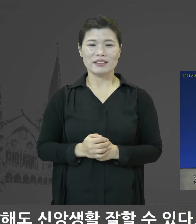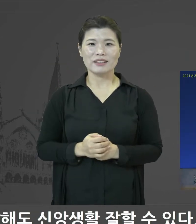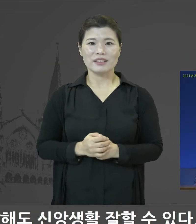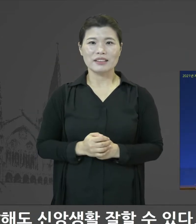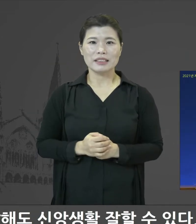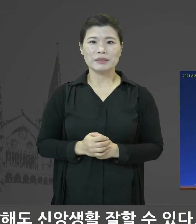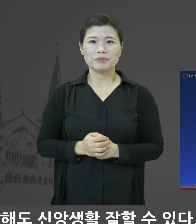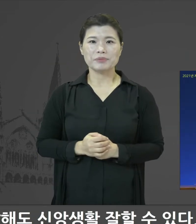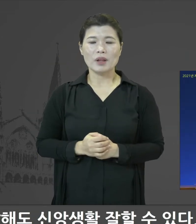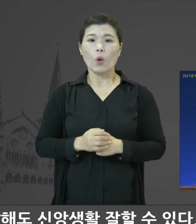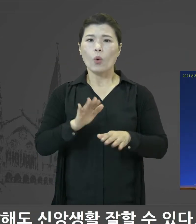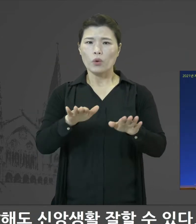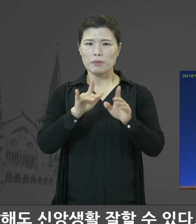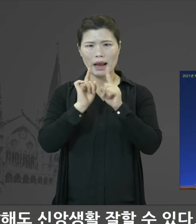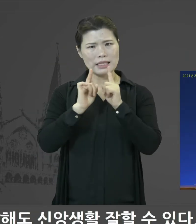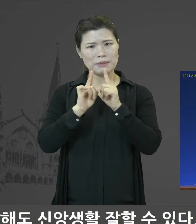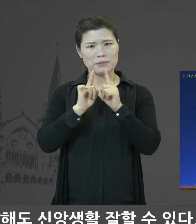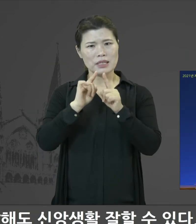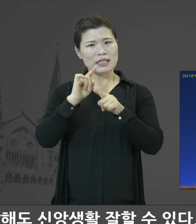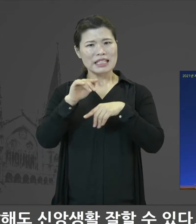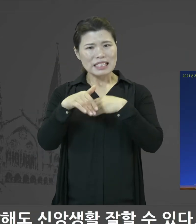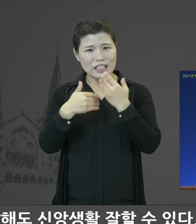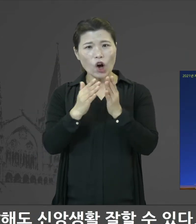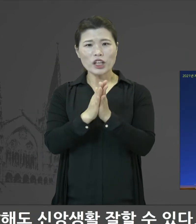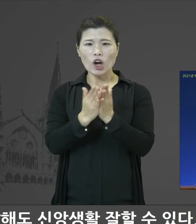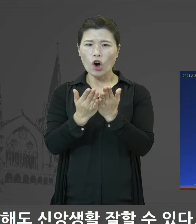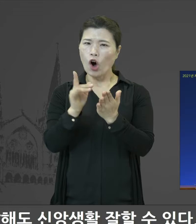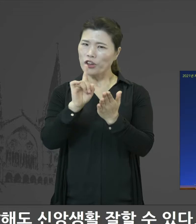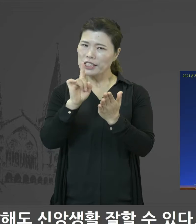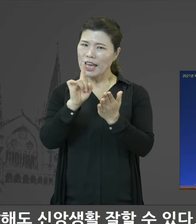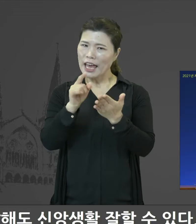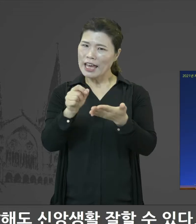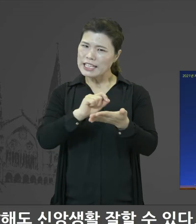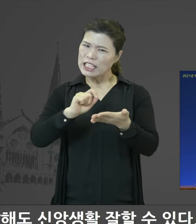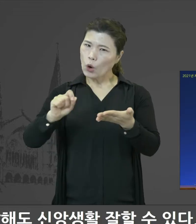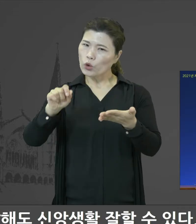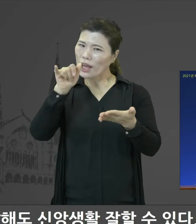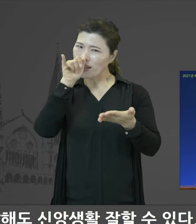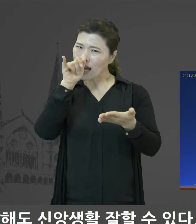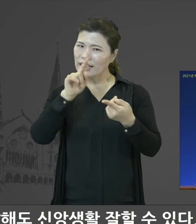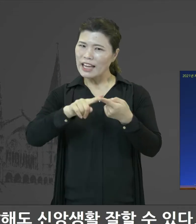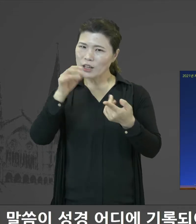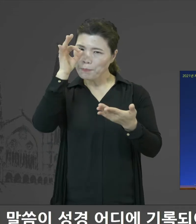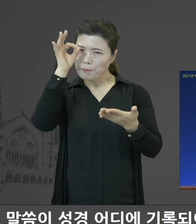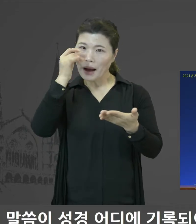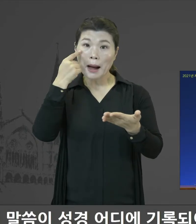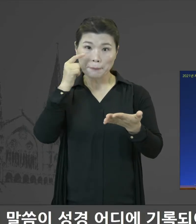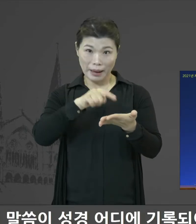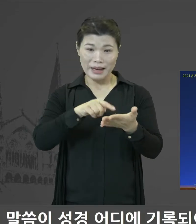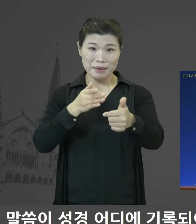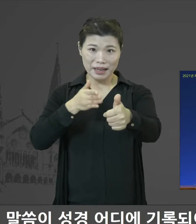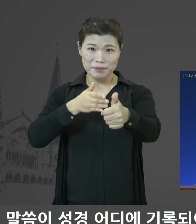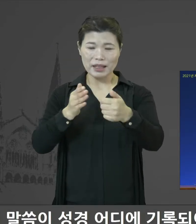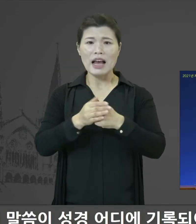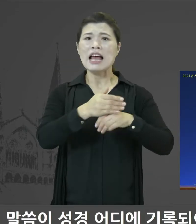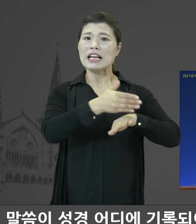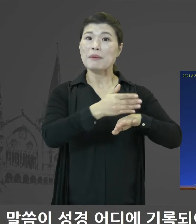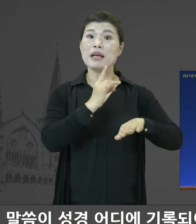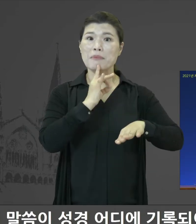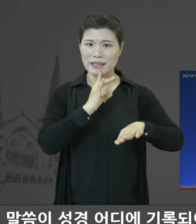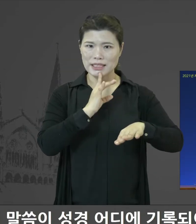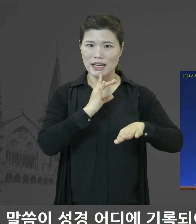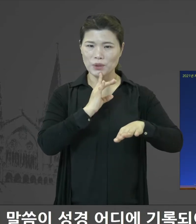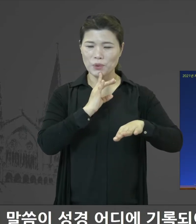오늘은 이 말씀이 성경 어디에 기록되어 있는지 한번 찾아보겠습니다. 물론 감사만 잘해도 신앙생활 잘할 수 있다